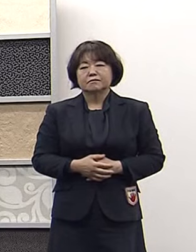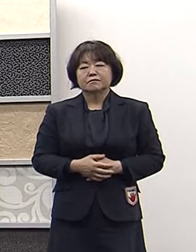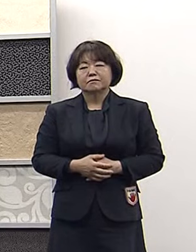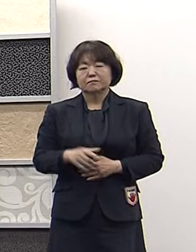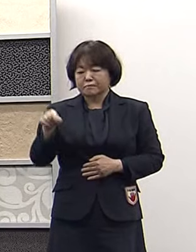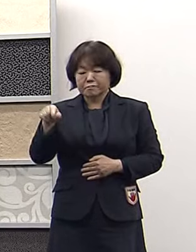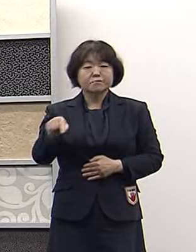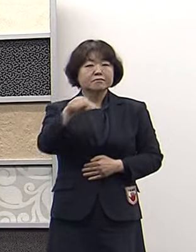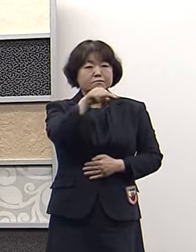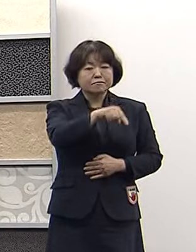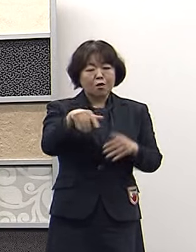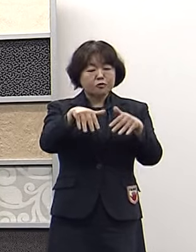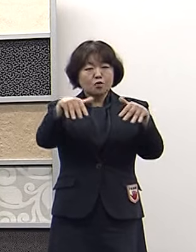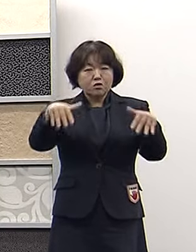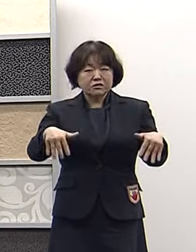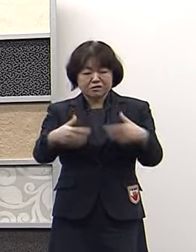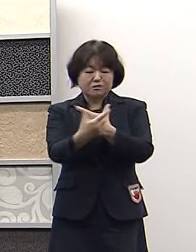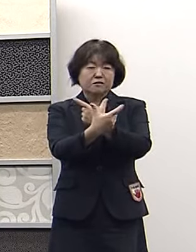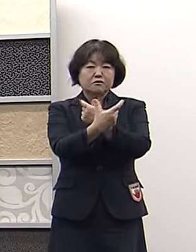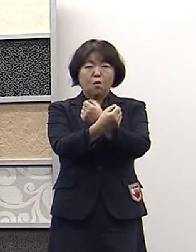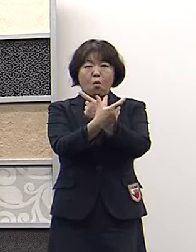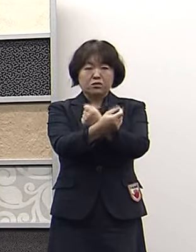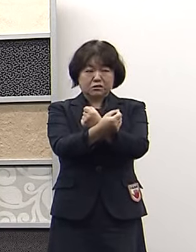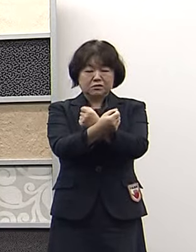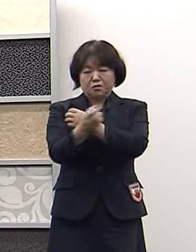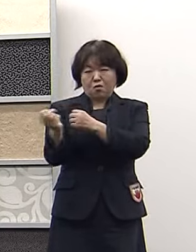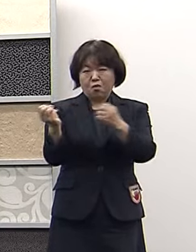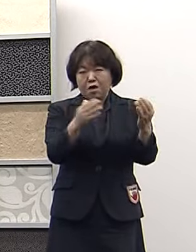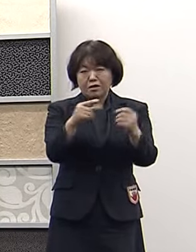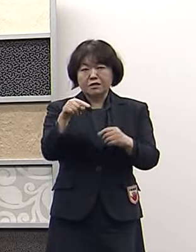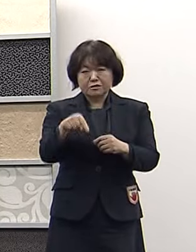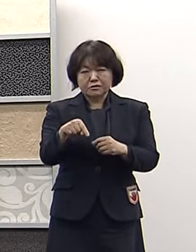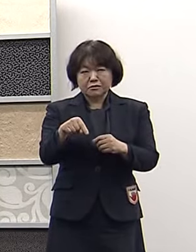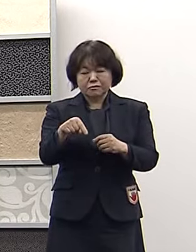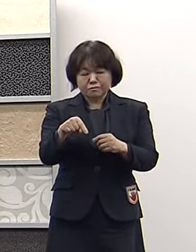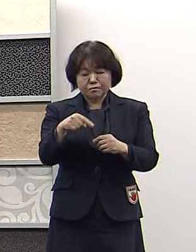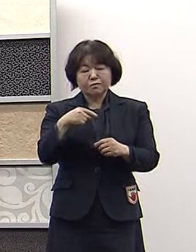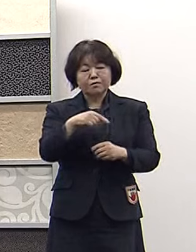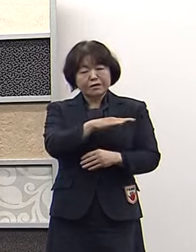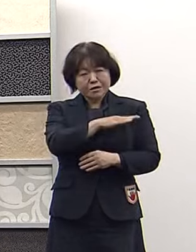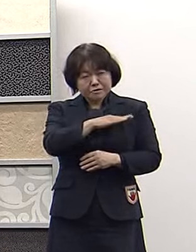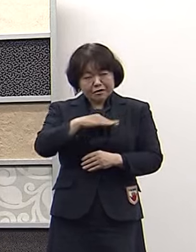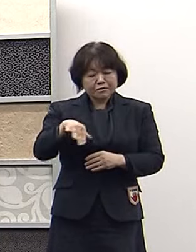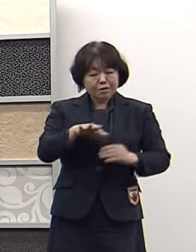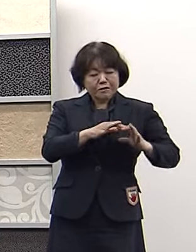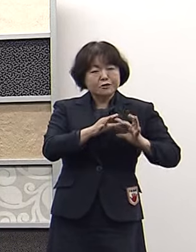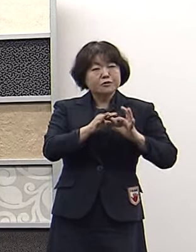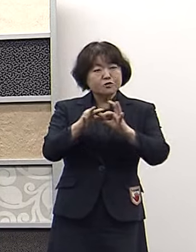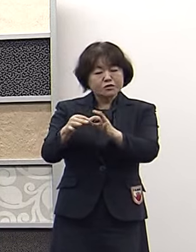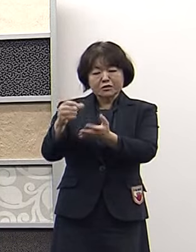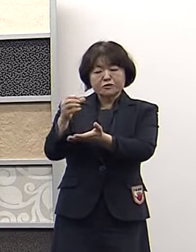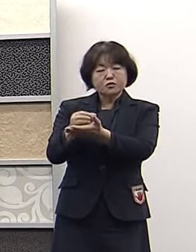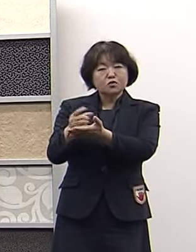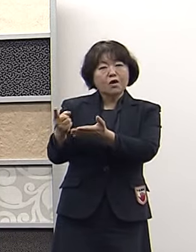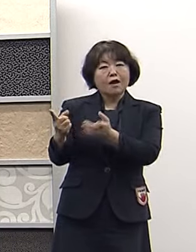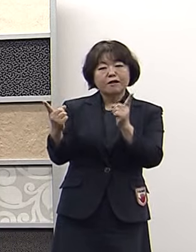話でもありますので、まあ、私どもとしてはですね、引き続き静岡県に対して、その何